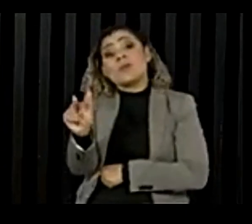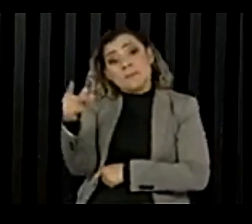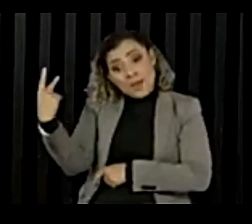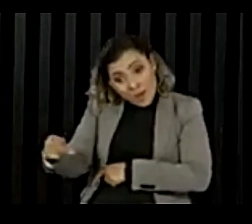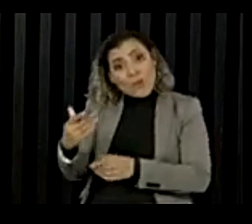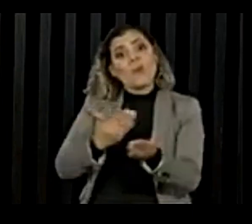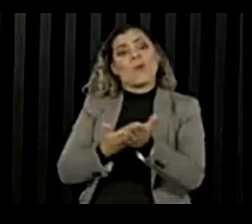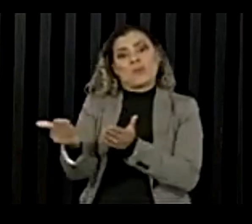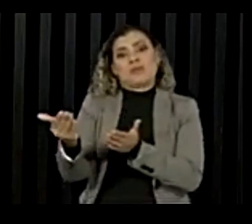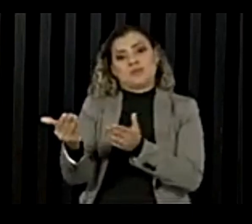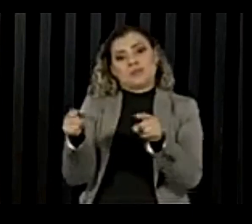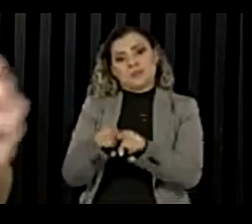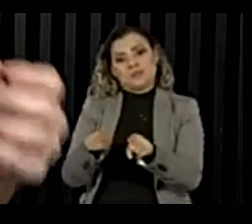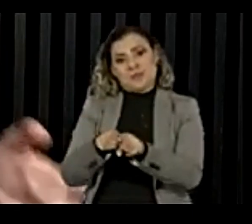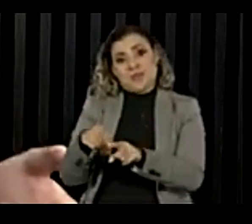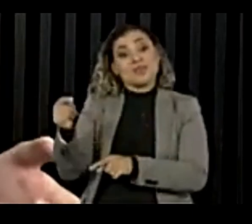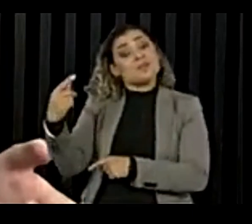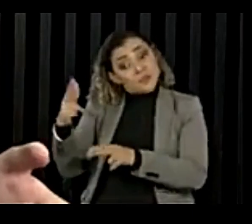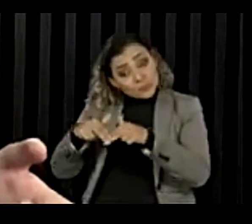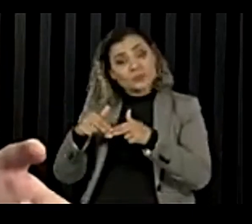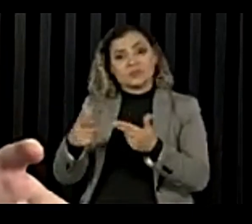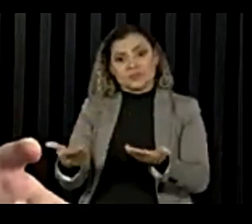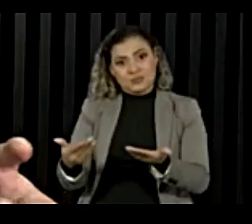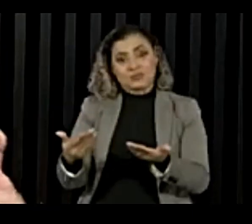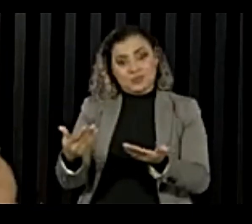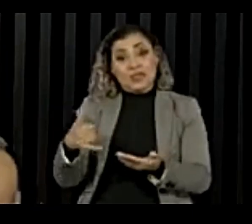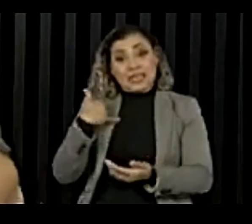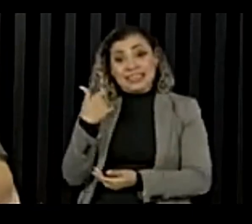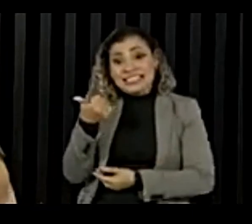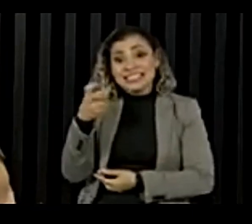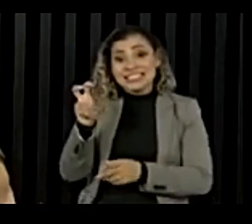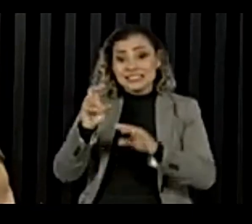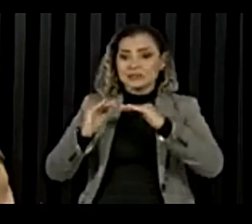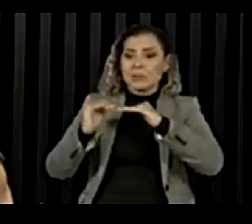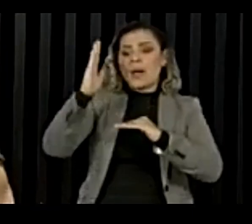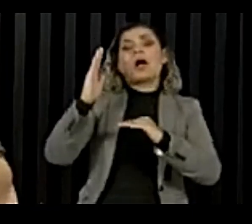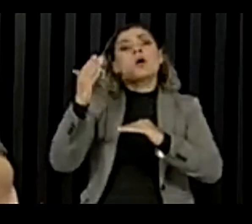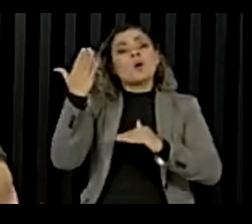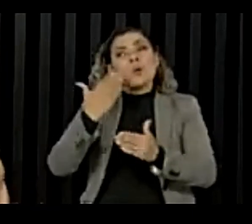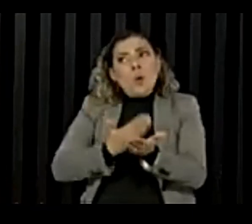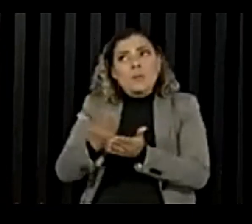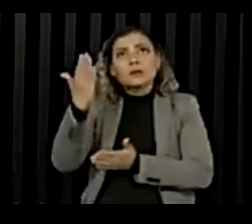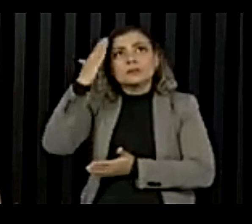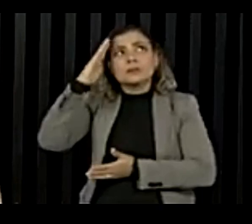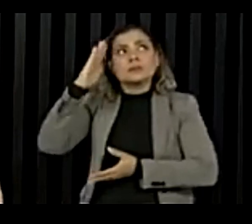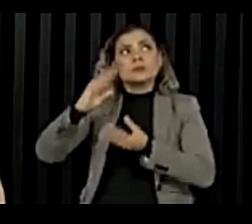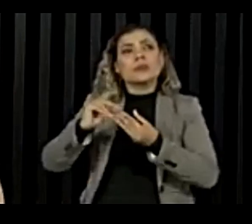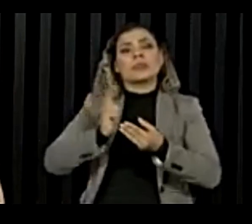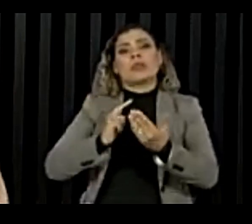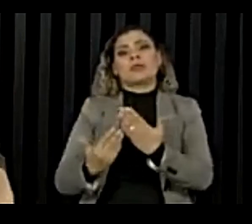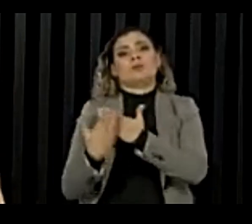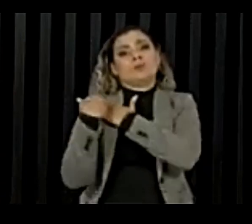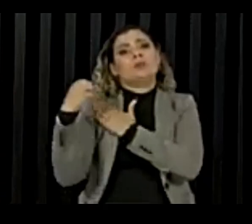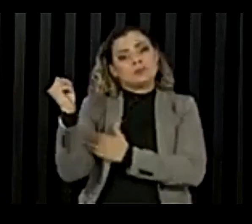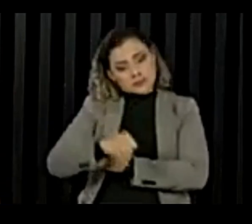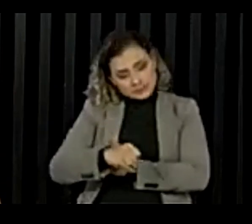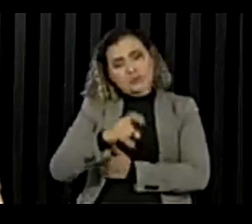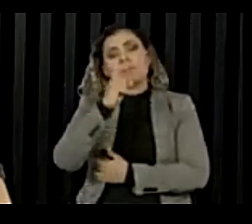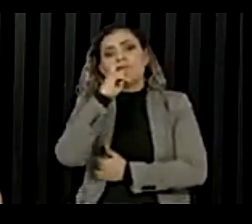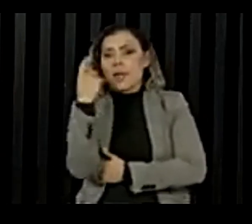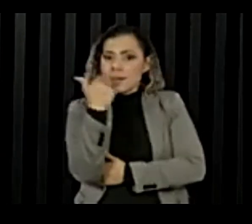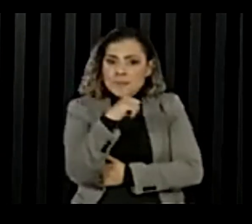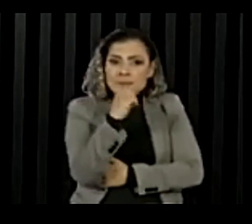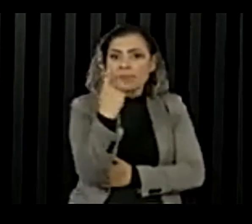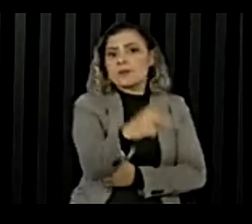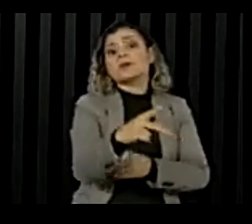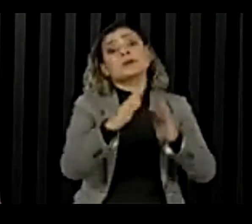a começar a me assistir também. Quando você está falando para adolescente de 15 anos, aí você começa a entender que há uma responsabilidade maior, sim, dos pais, né,